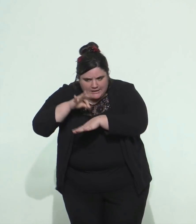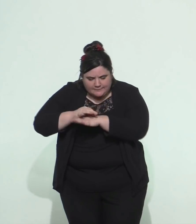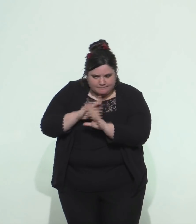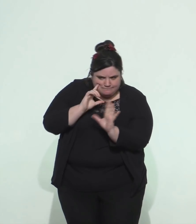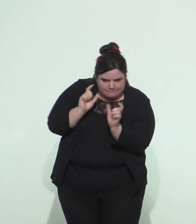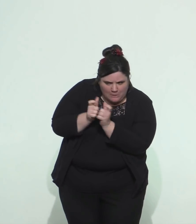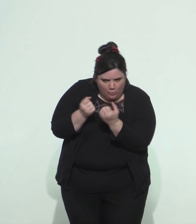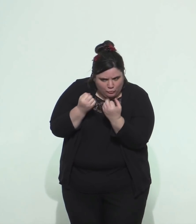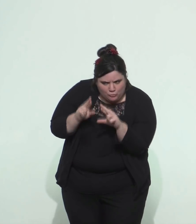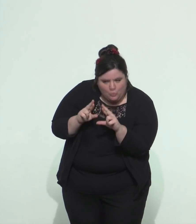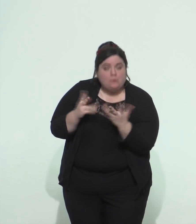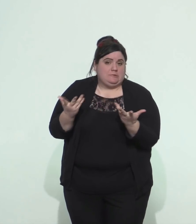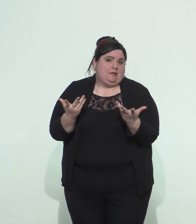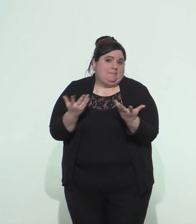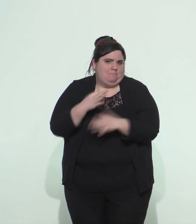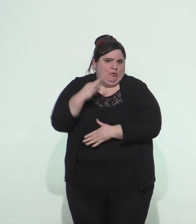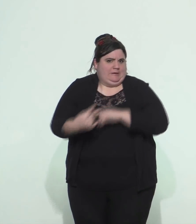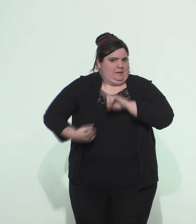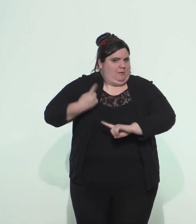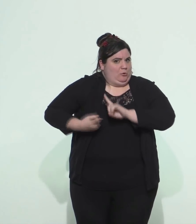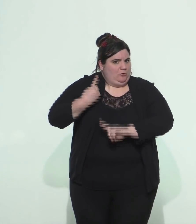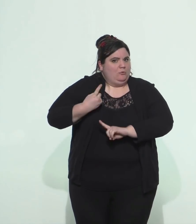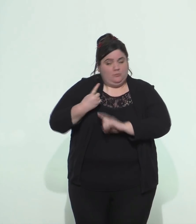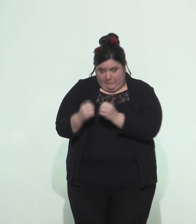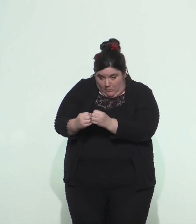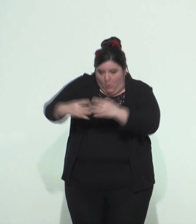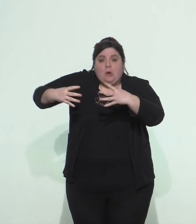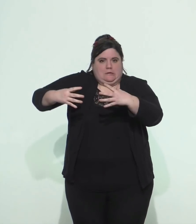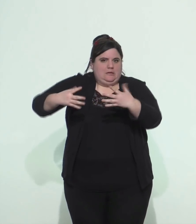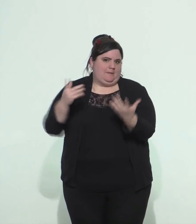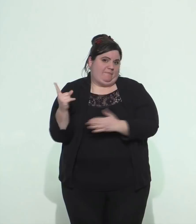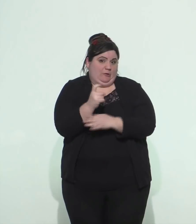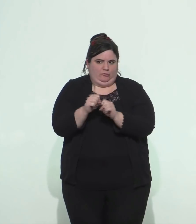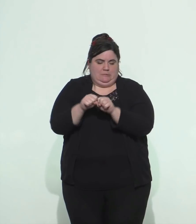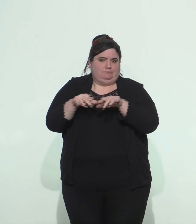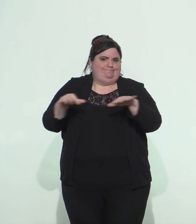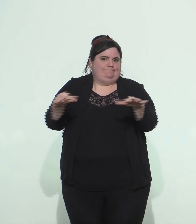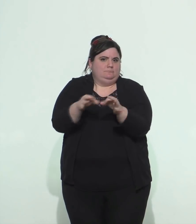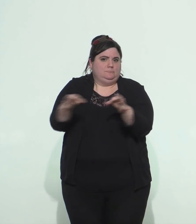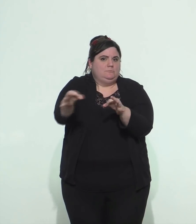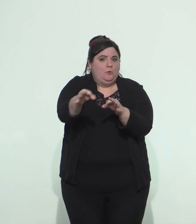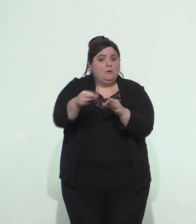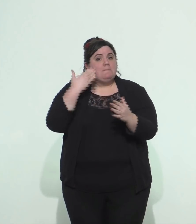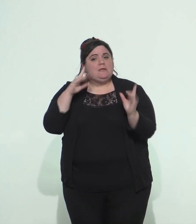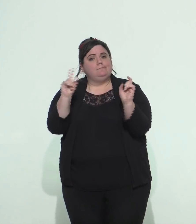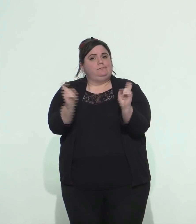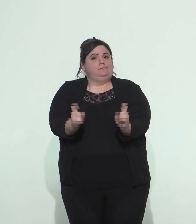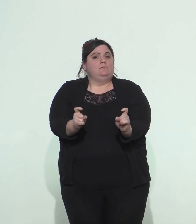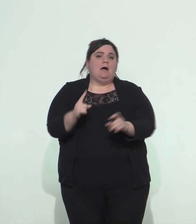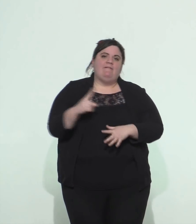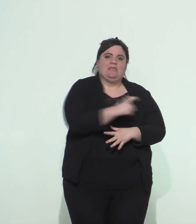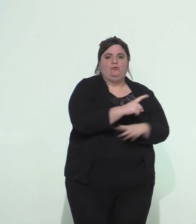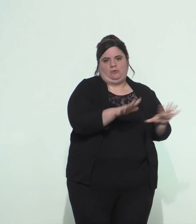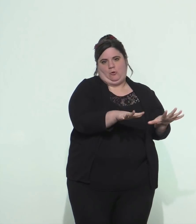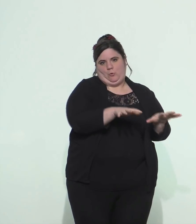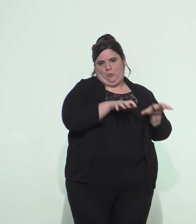taux de positivité est élevé, plus le virus circule, plus ce taux va diminuer au fur et à mesure et au fil du temps, moins le virus